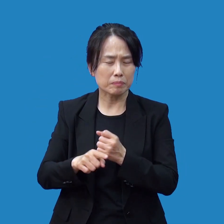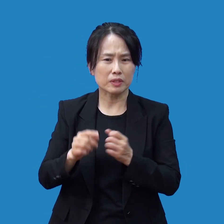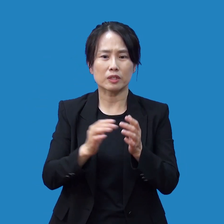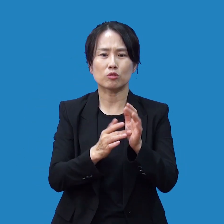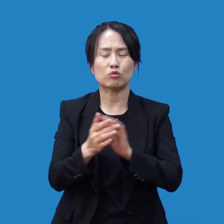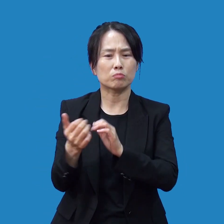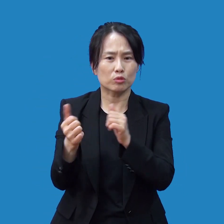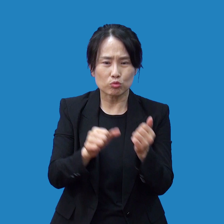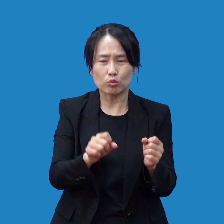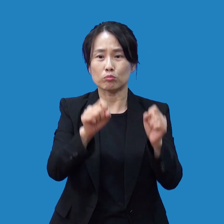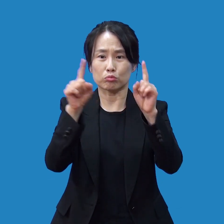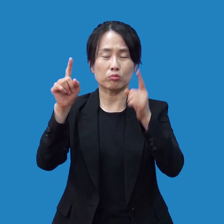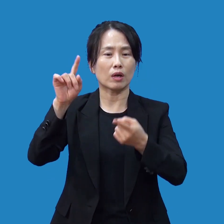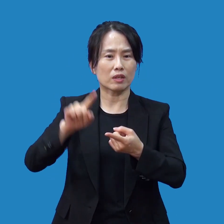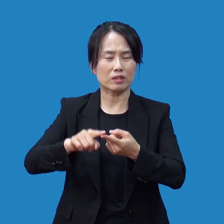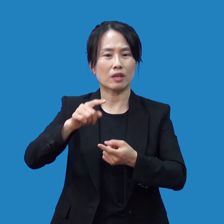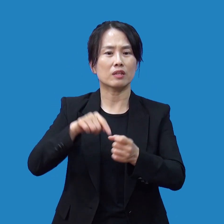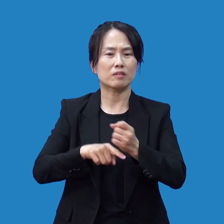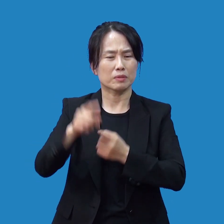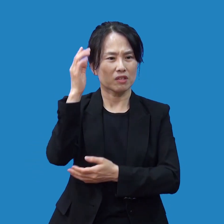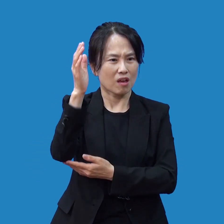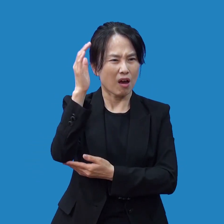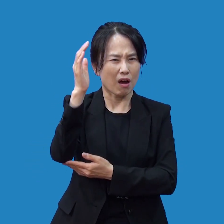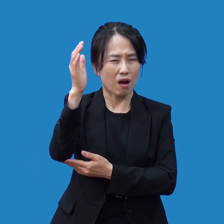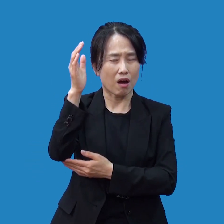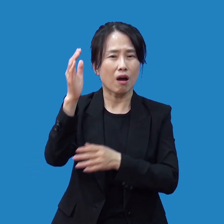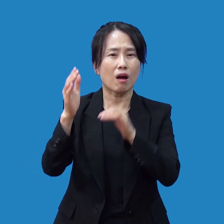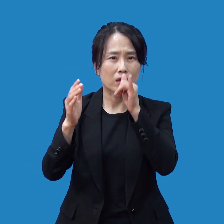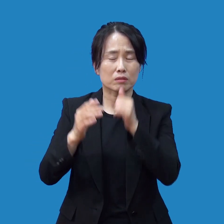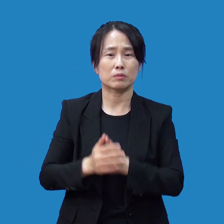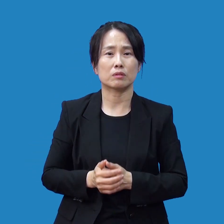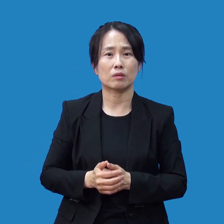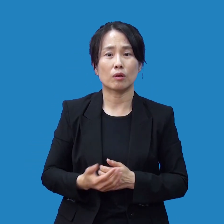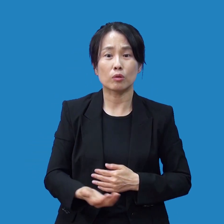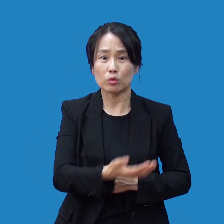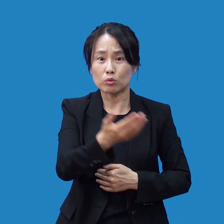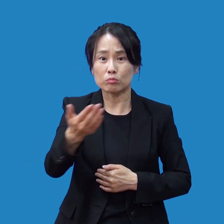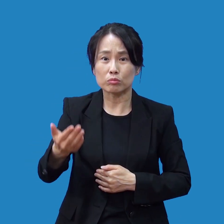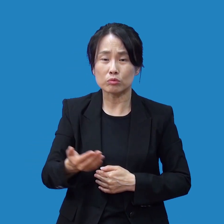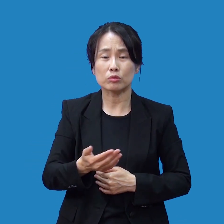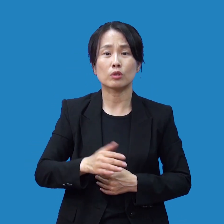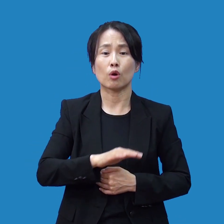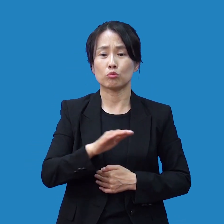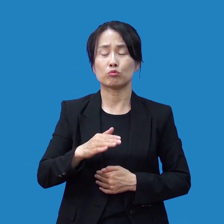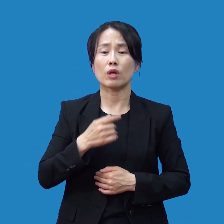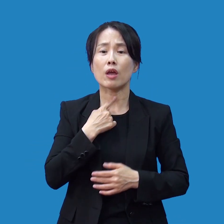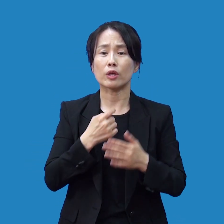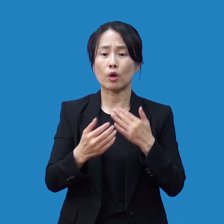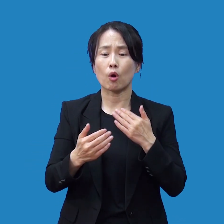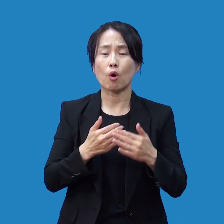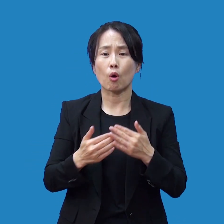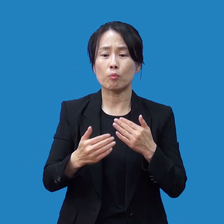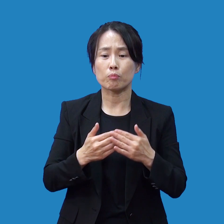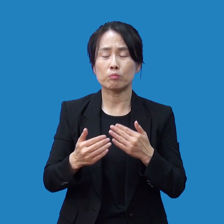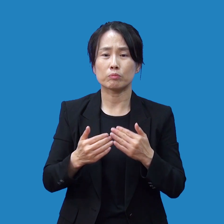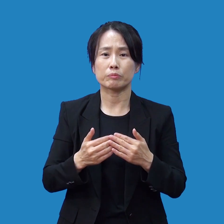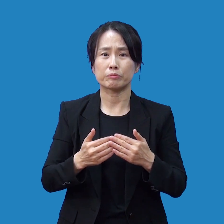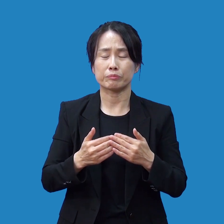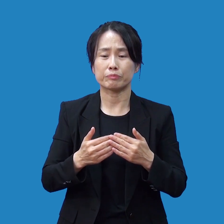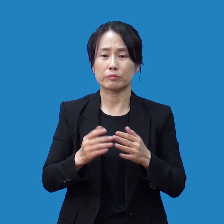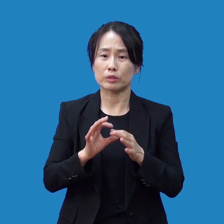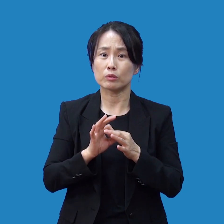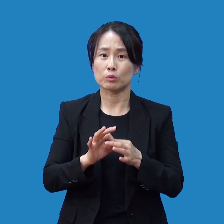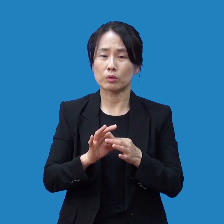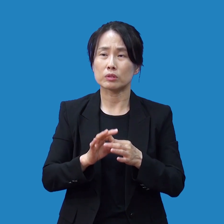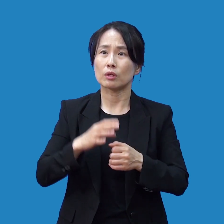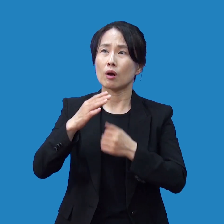성도 여러분, 우리의 경험이 무엇을 가리키고 무엇을 의미하는지, 이것을 하나의 그 연결된, 그래서